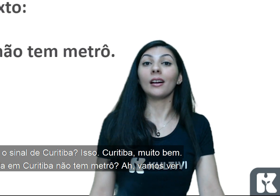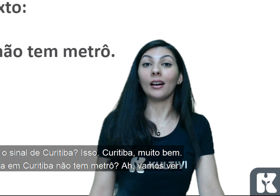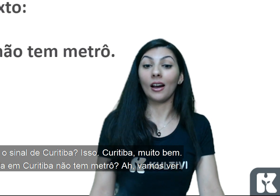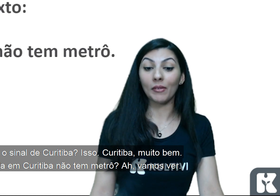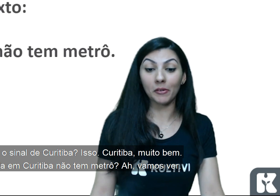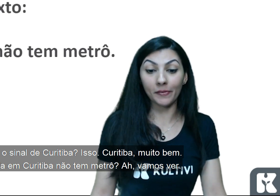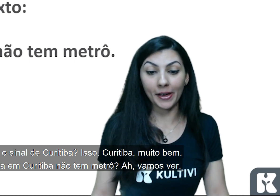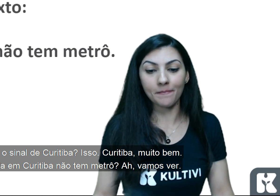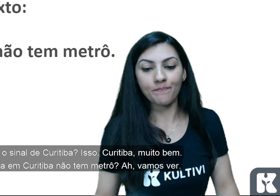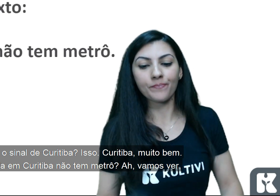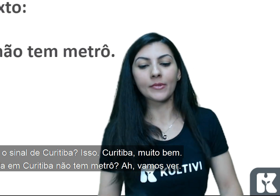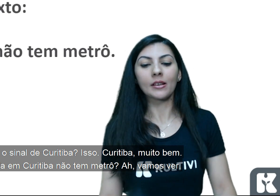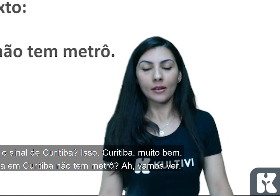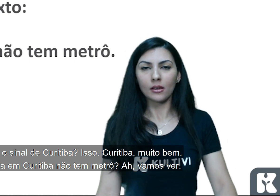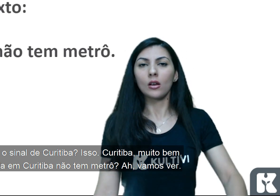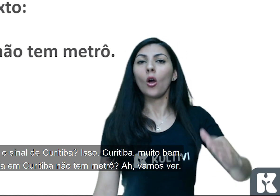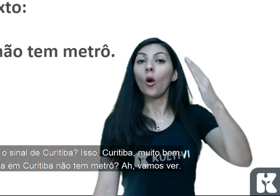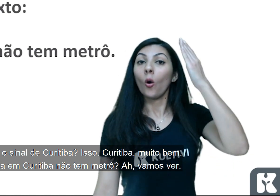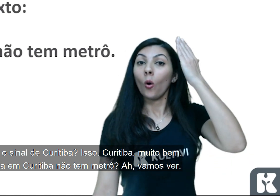Vamos ver.